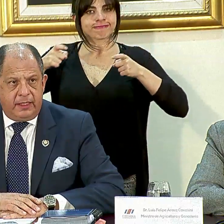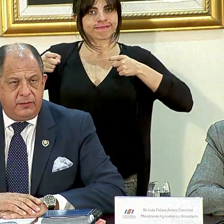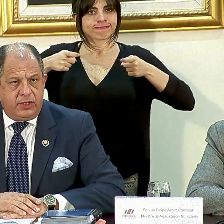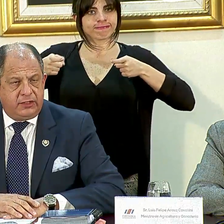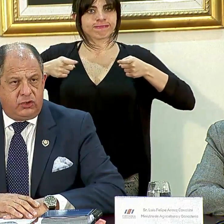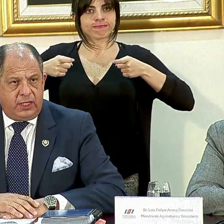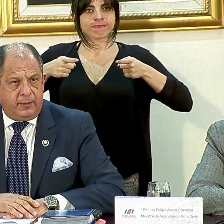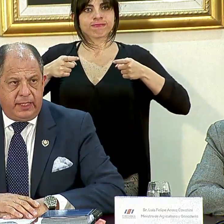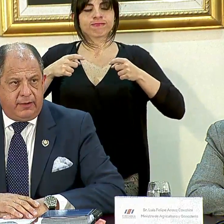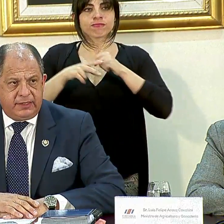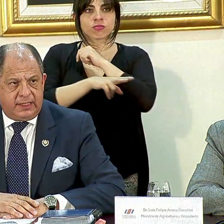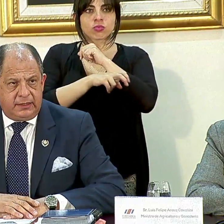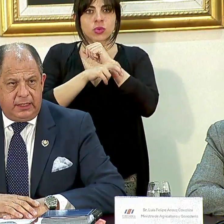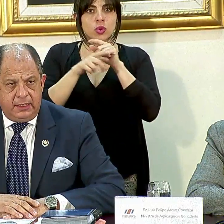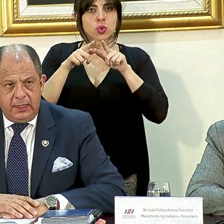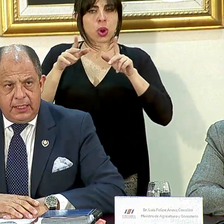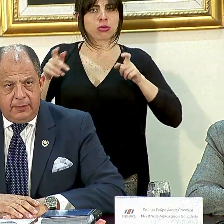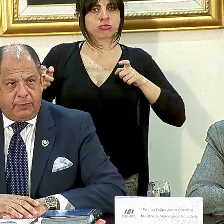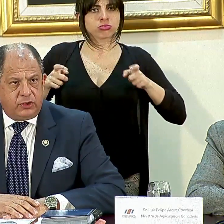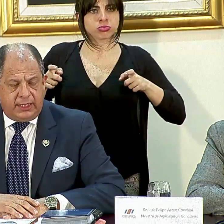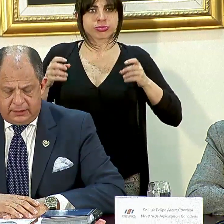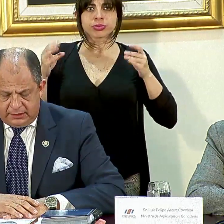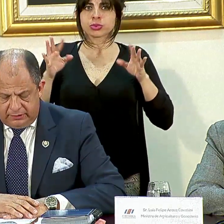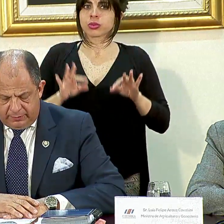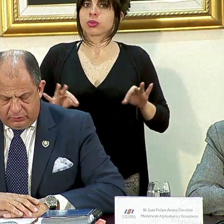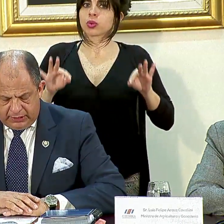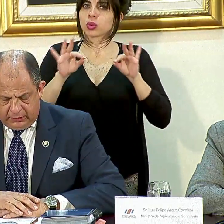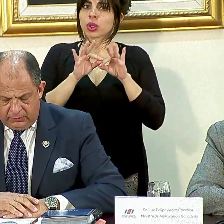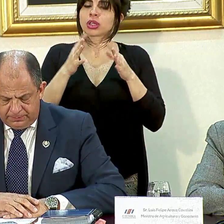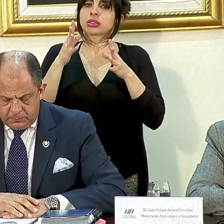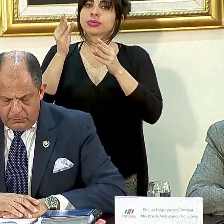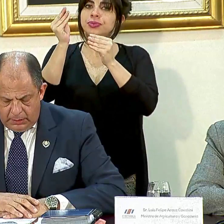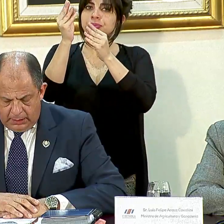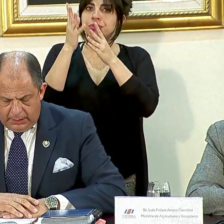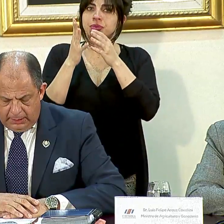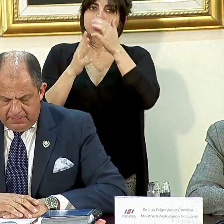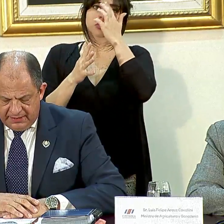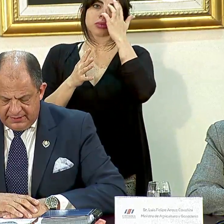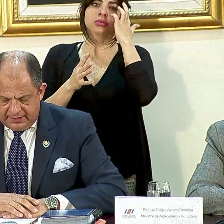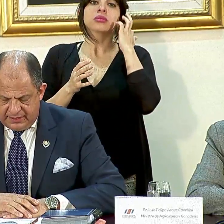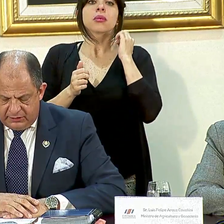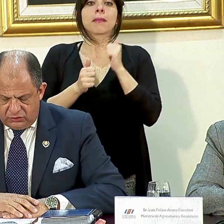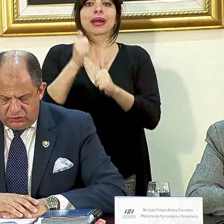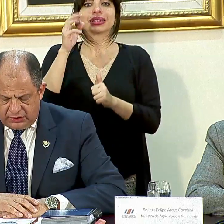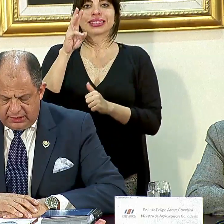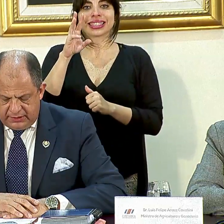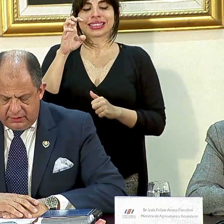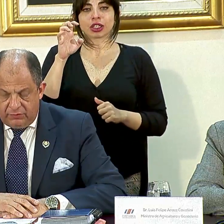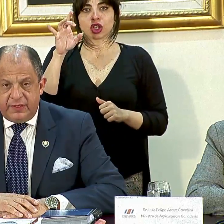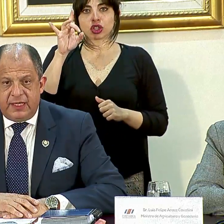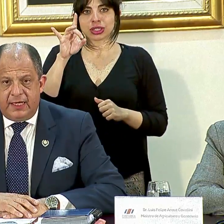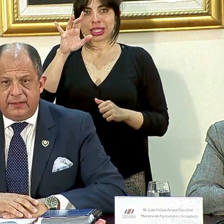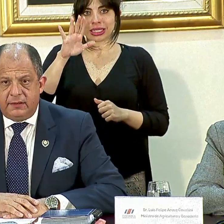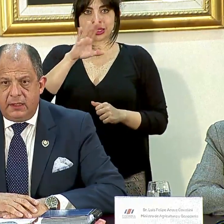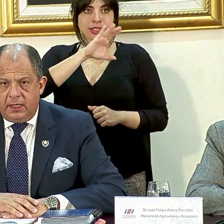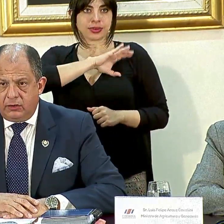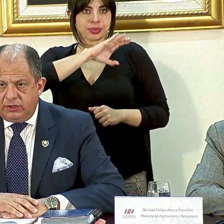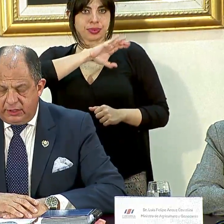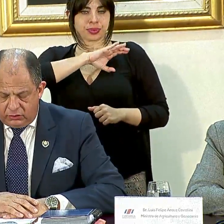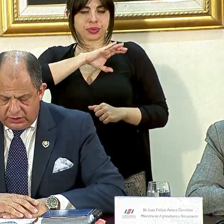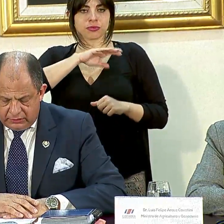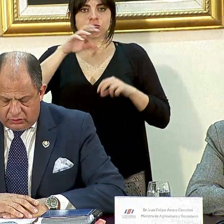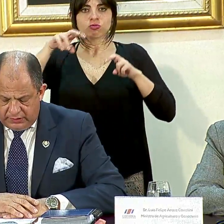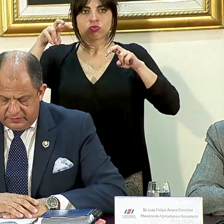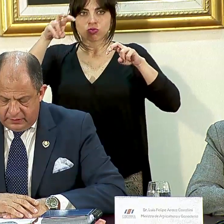el vandalismo en la zona de manera bastante importante. Se reportaron más de 685 oficiales en